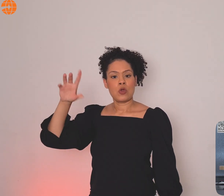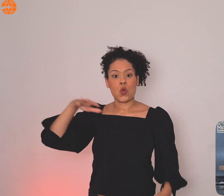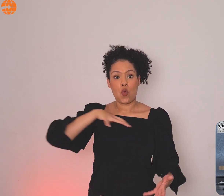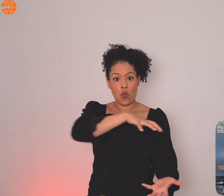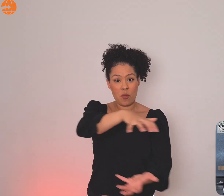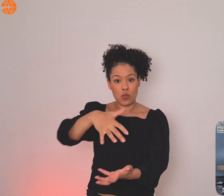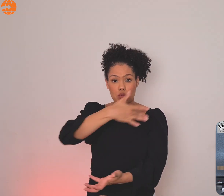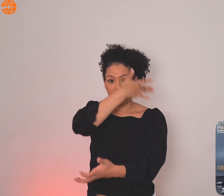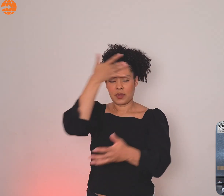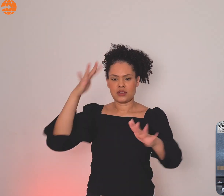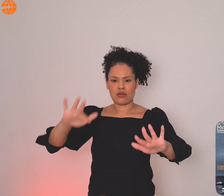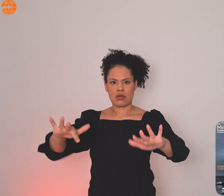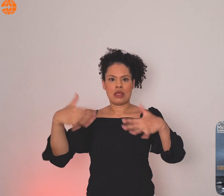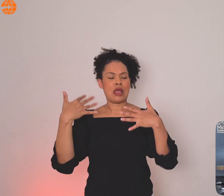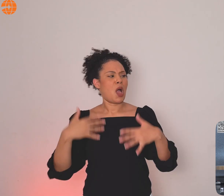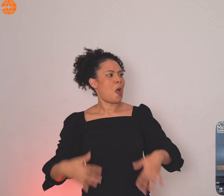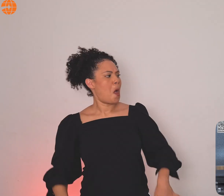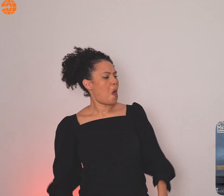mesmo na vida do crente?